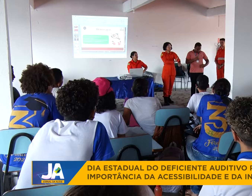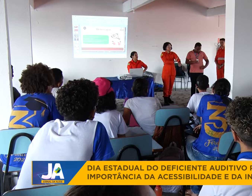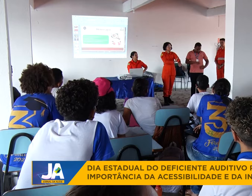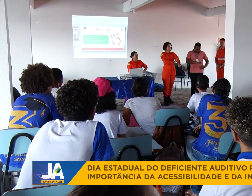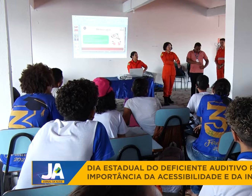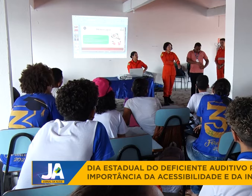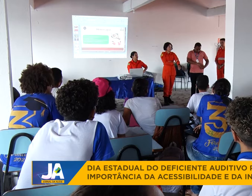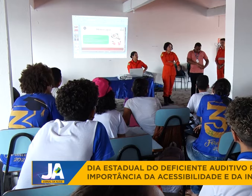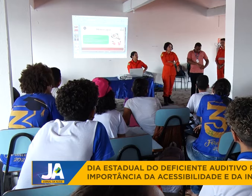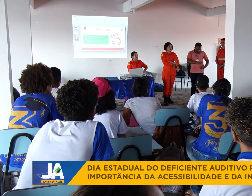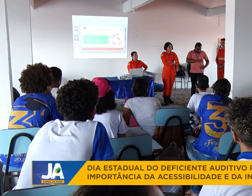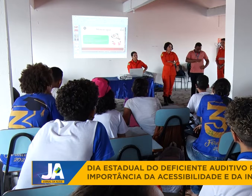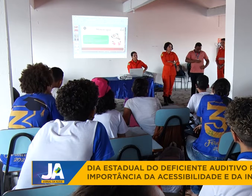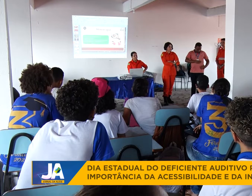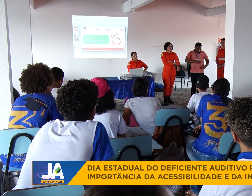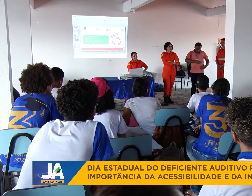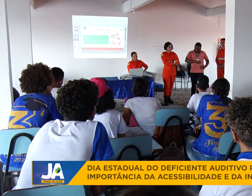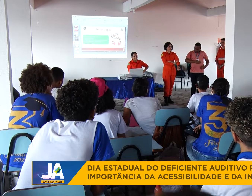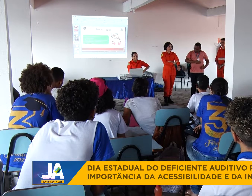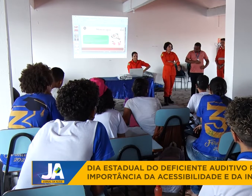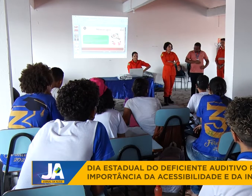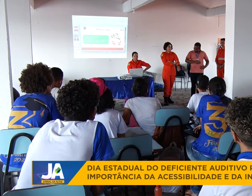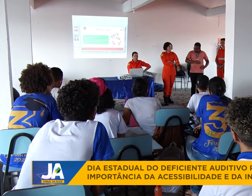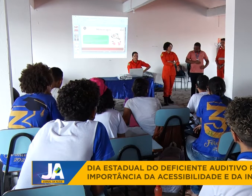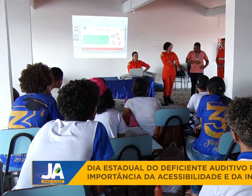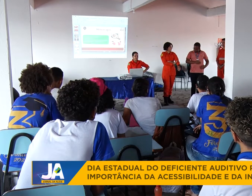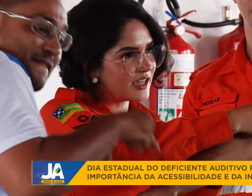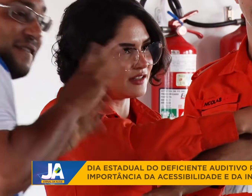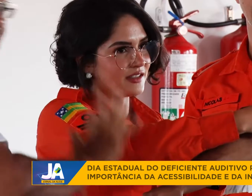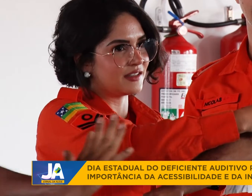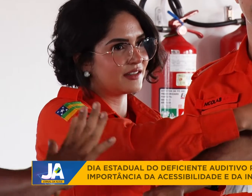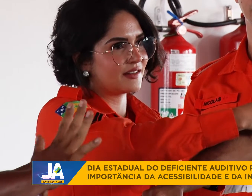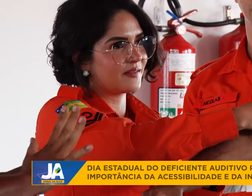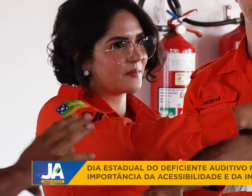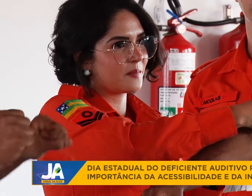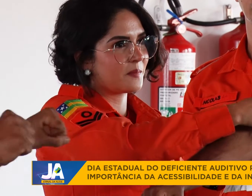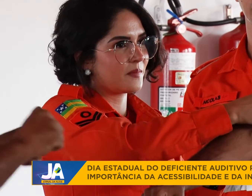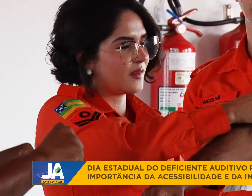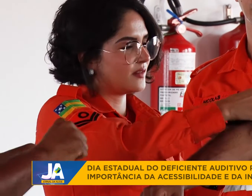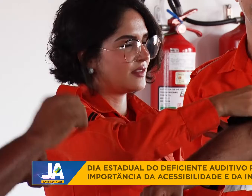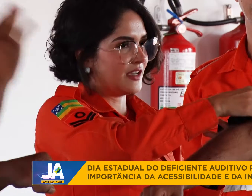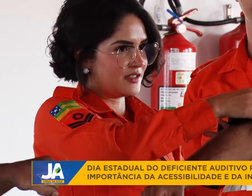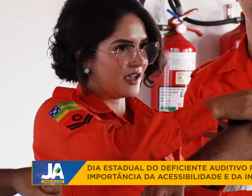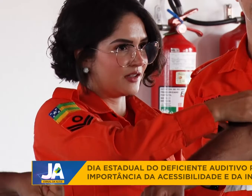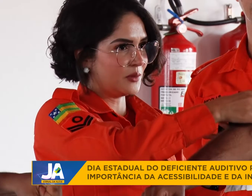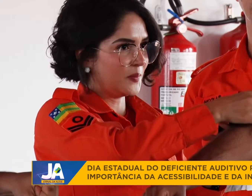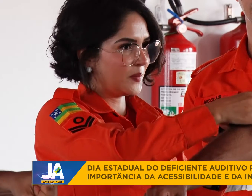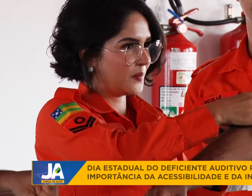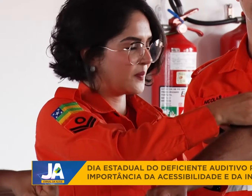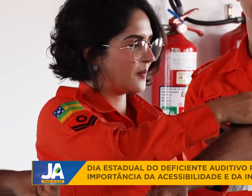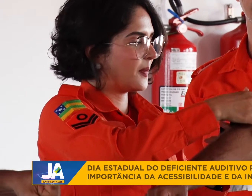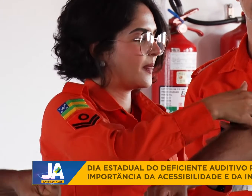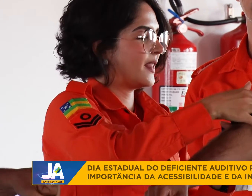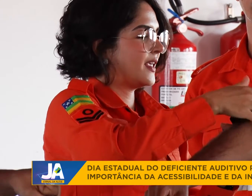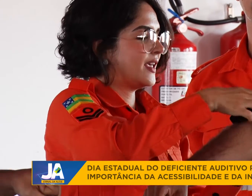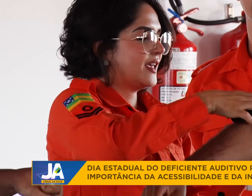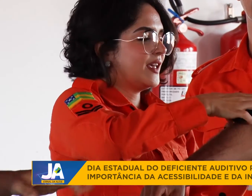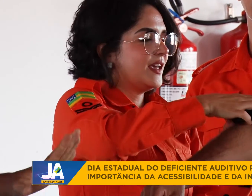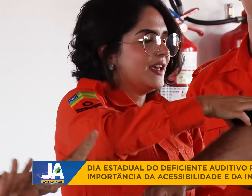garantido em lei desde 2016 quando da criação da Lei Brasileira de inclusão a lbi